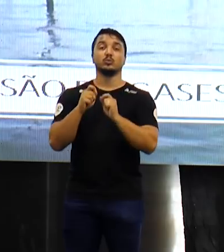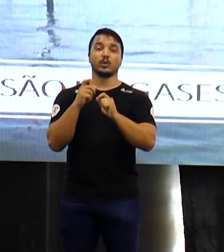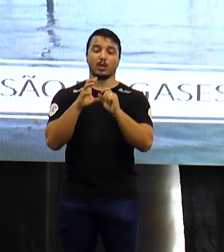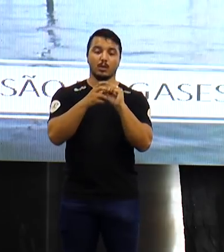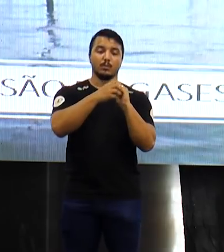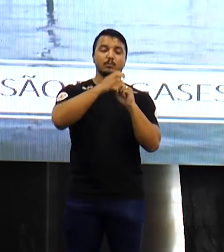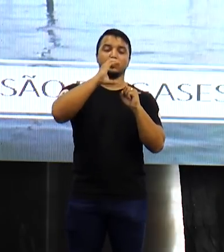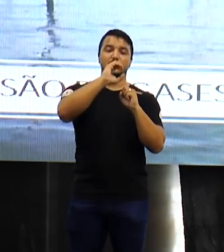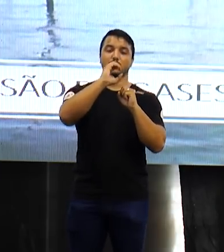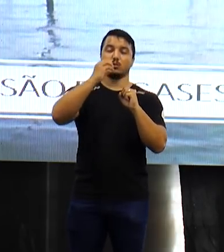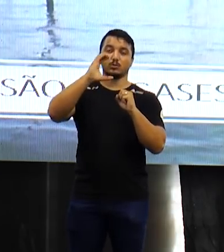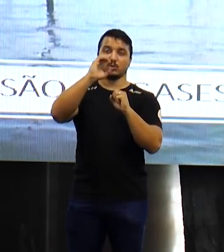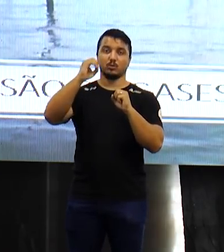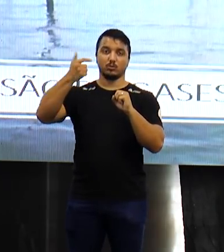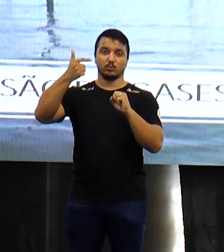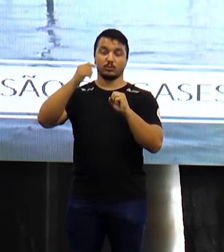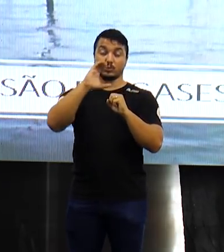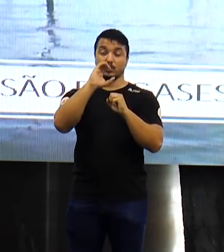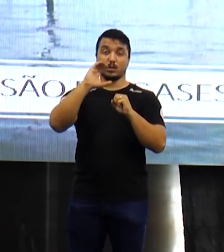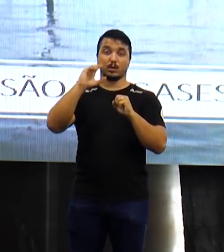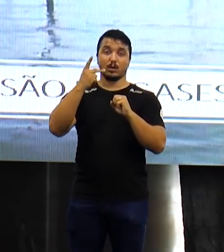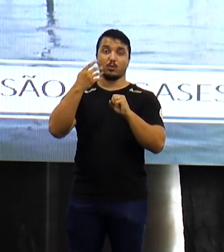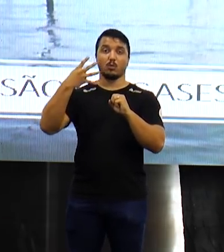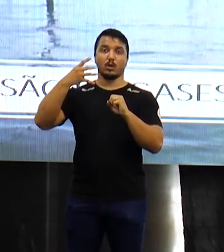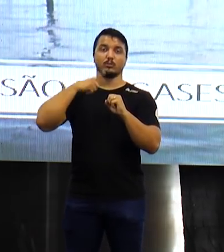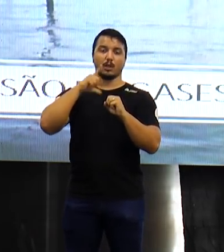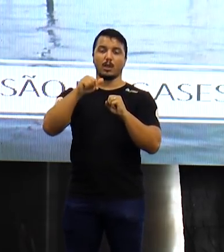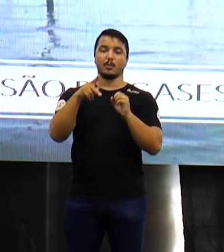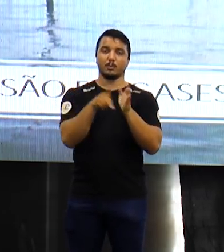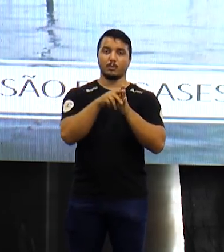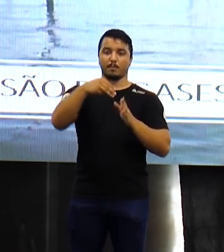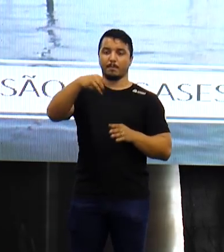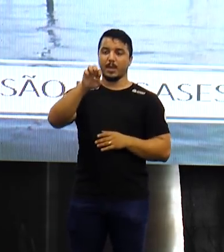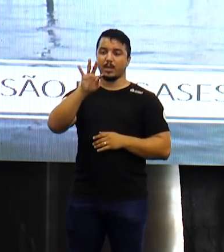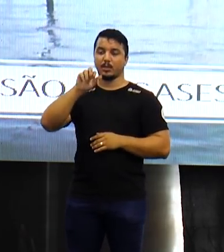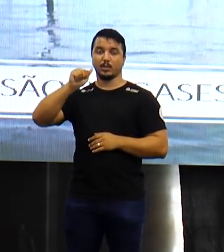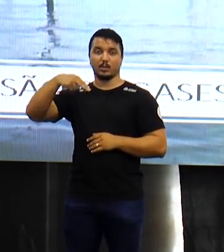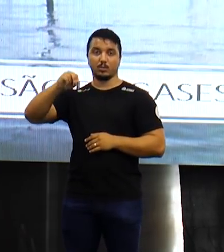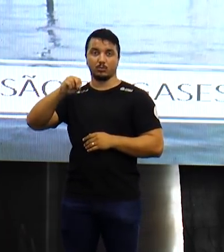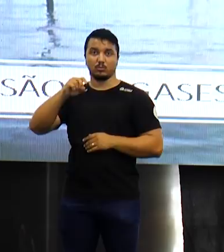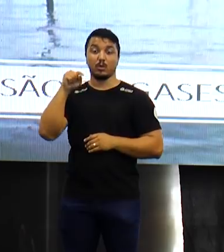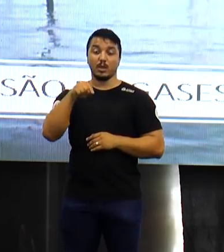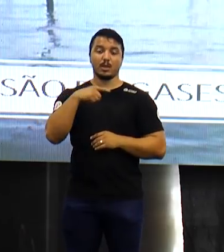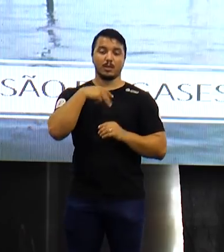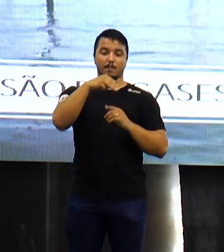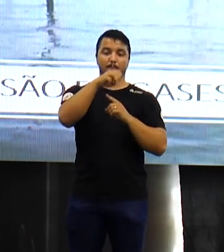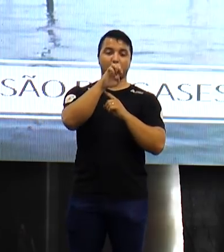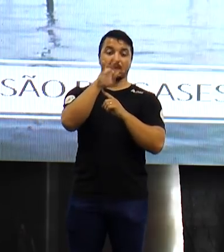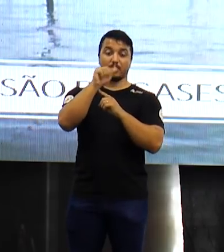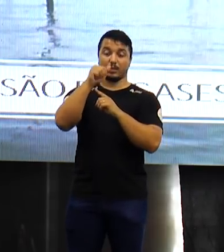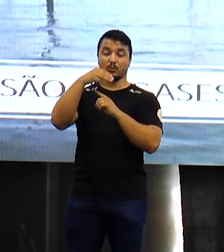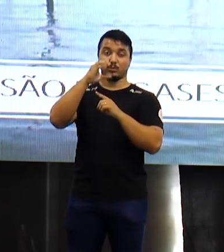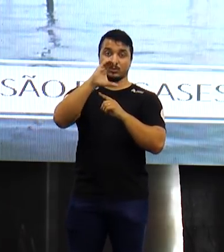vai liberar o quê? O CH4, metano. E o gás metano,